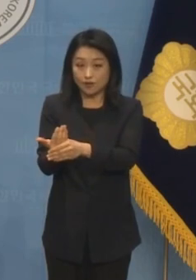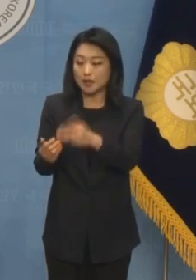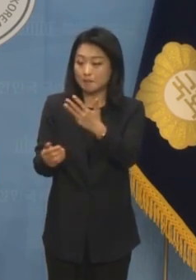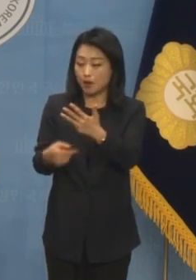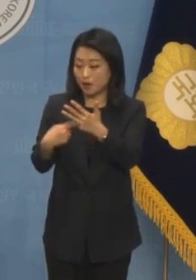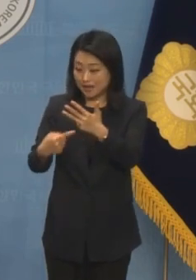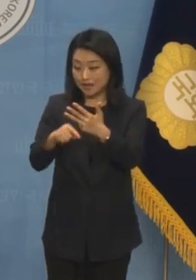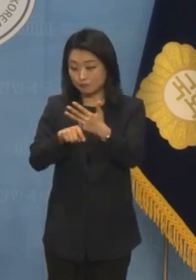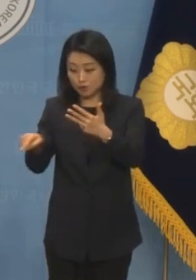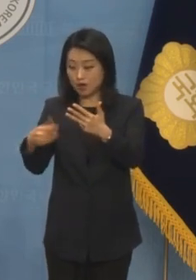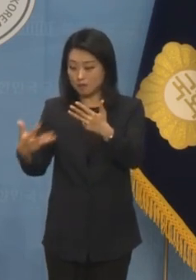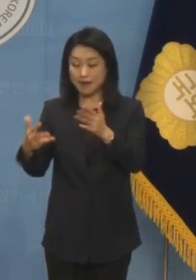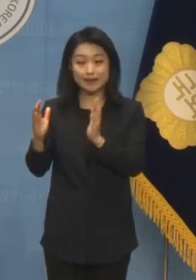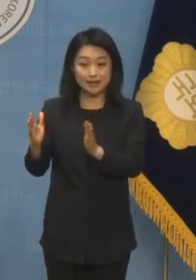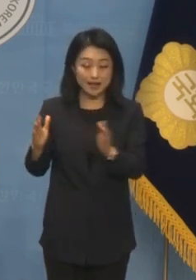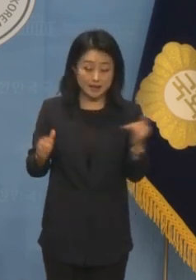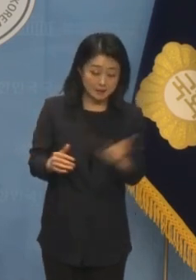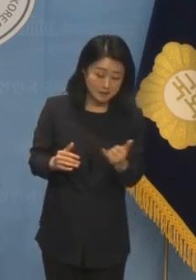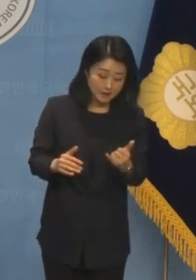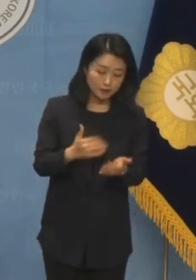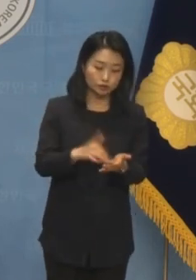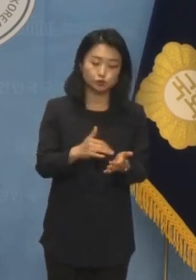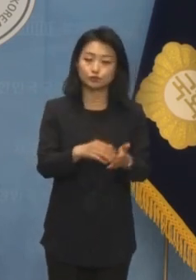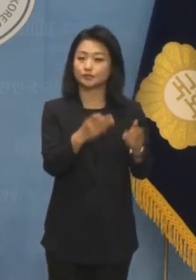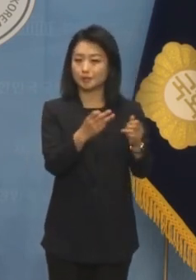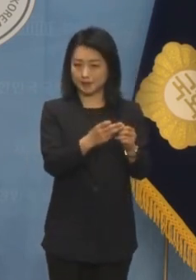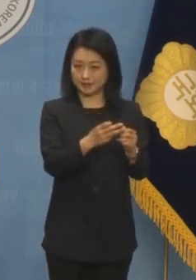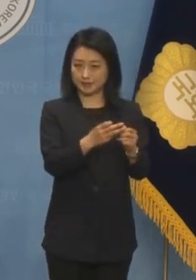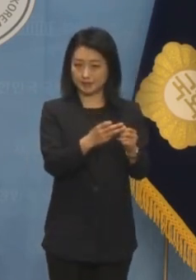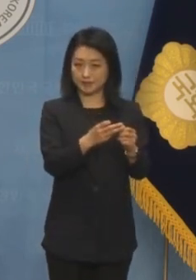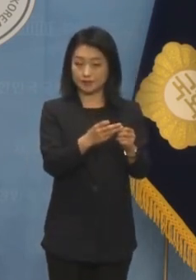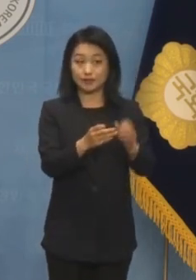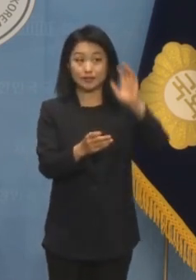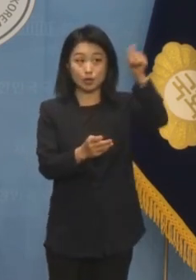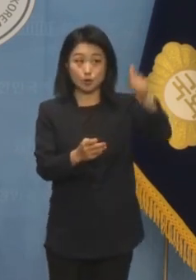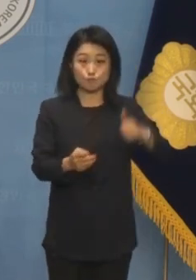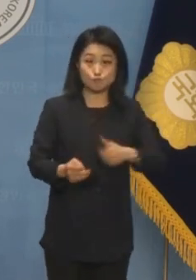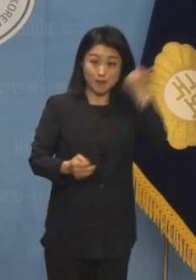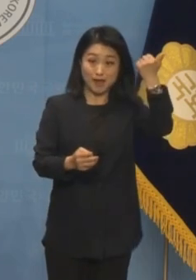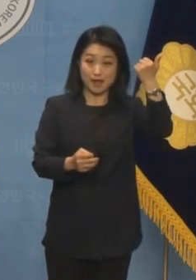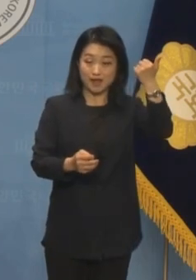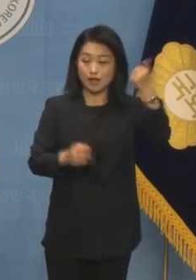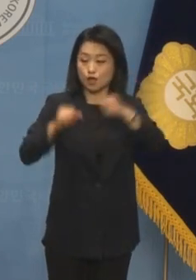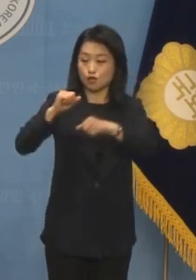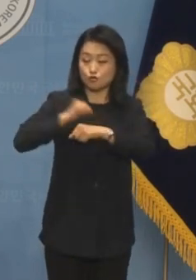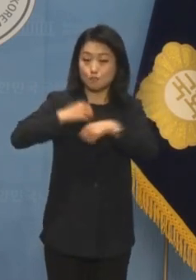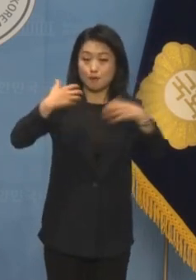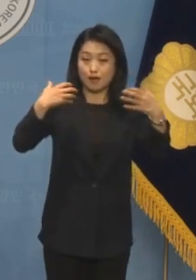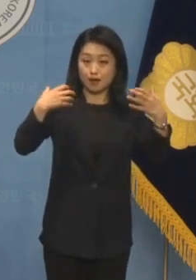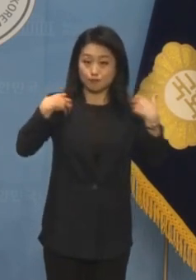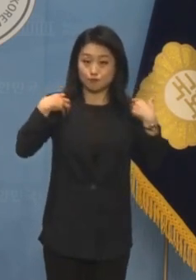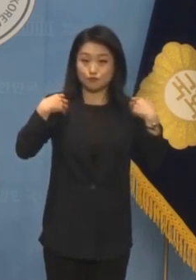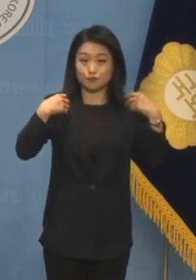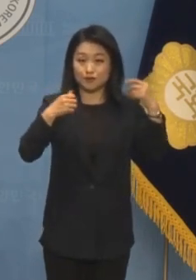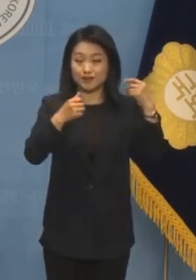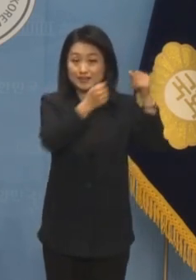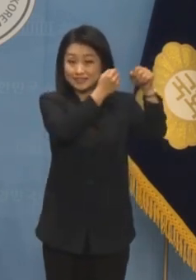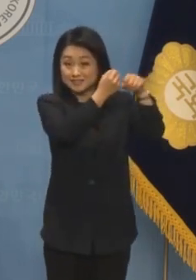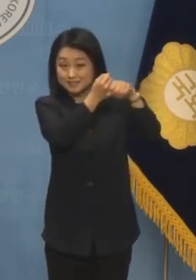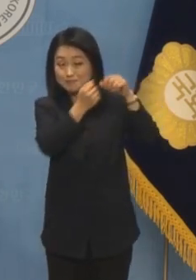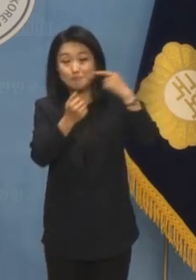1일부터 8일까지 총 13차례, VIP 경로가 국방부로 전달됐다고 지목되는 7월